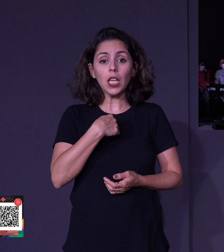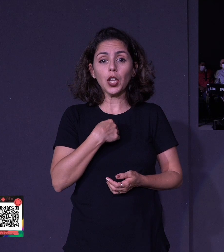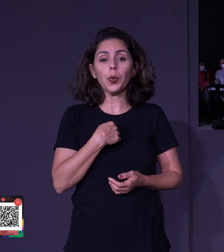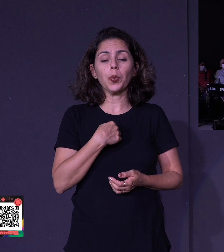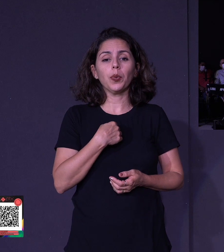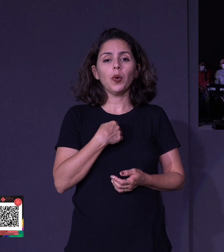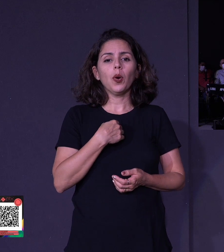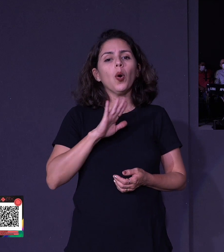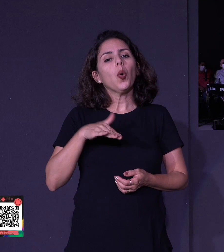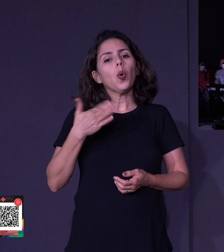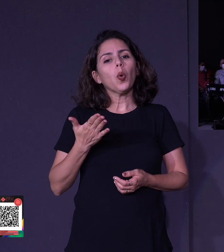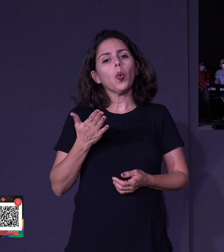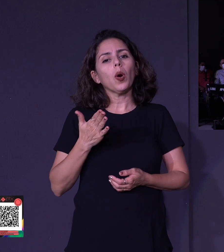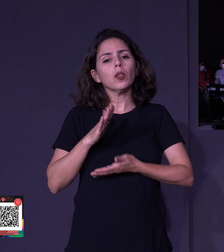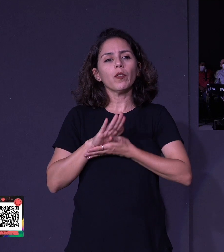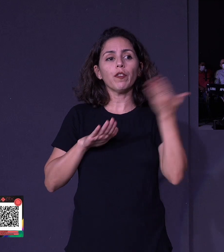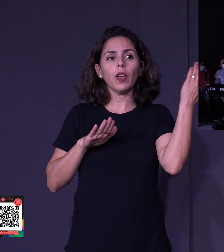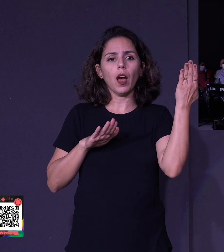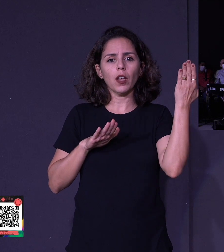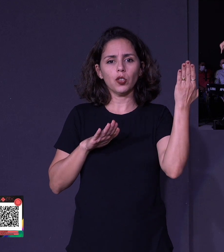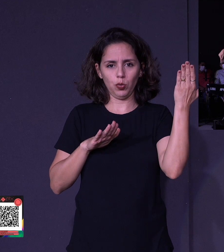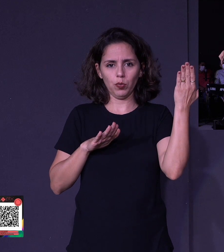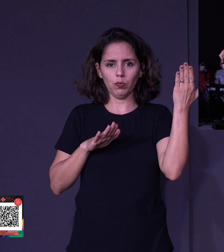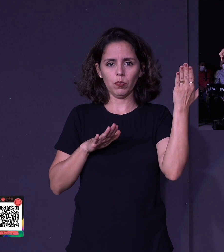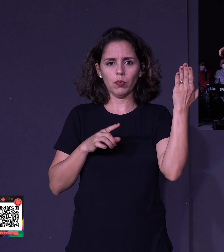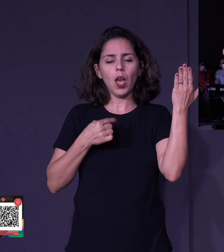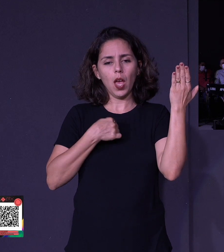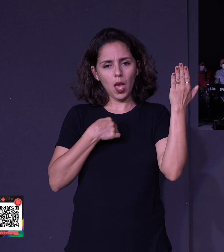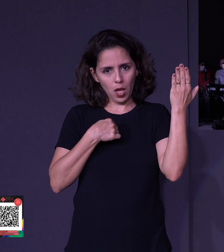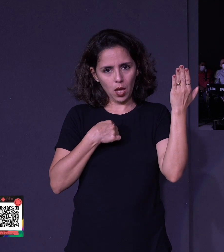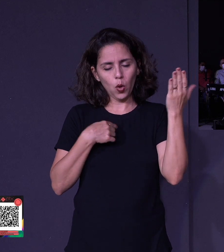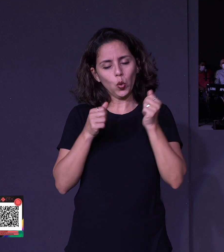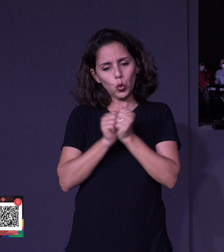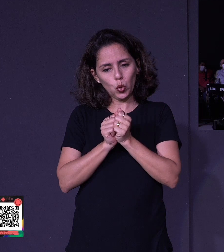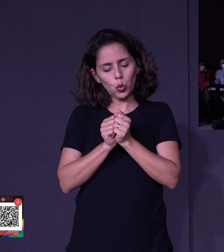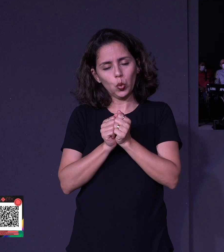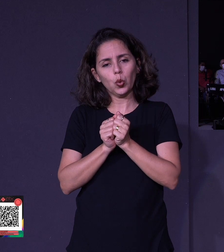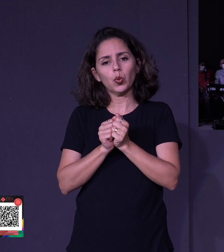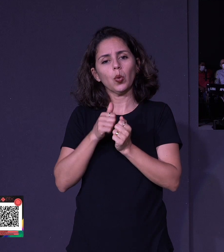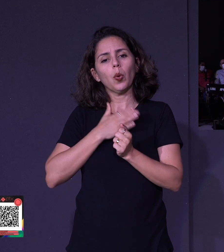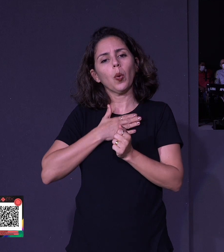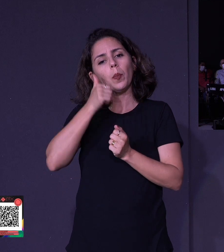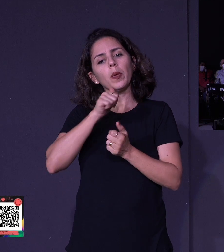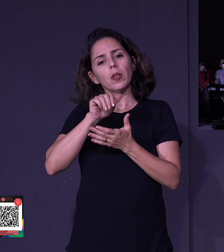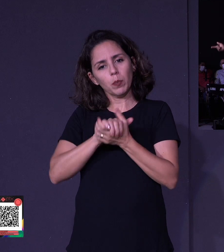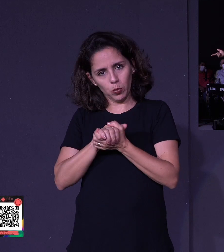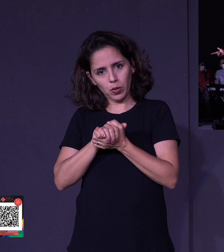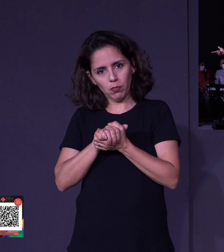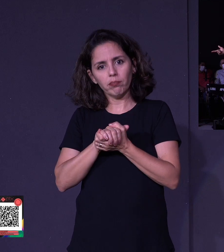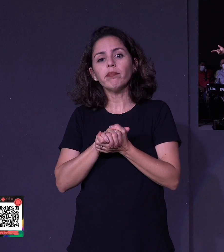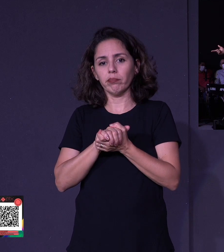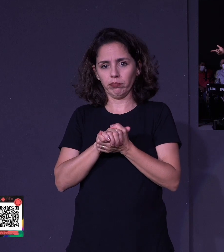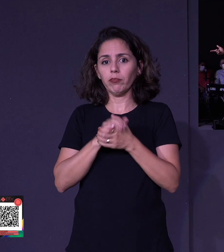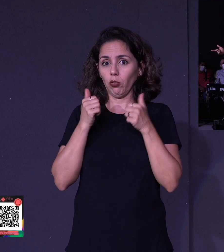Porque o bem-estar da minha família depende, depois da presença de Deus no lar, do relacionamento estruturado meu com minha